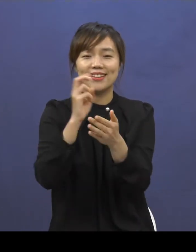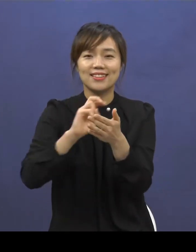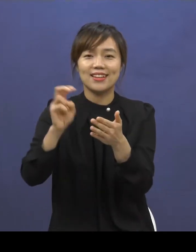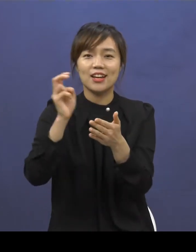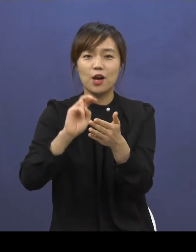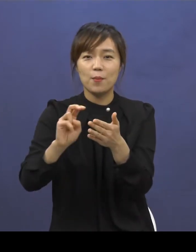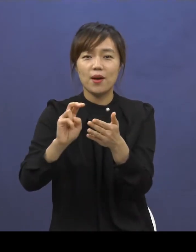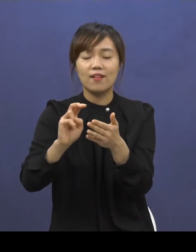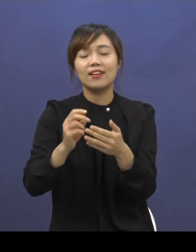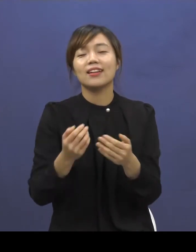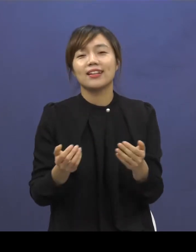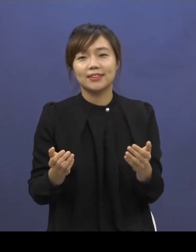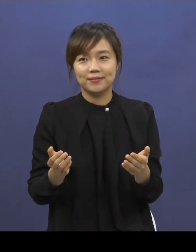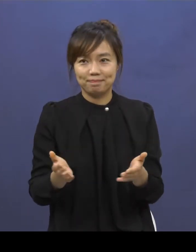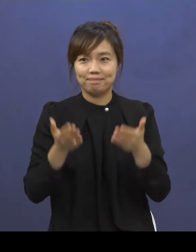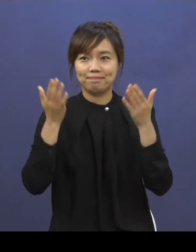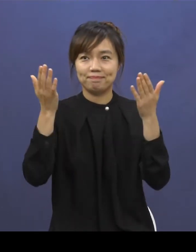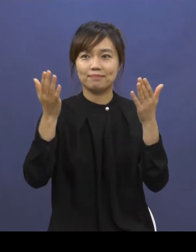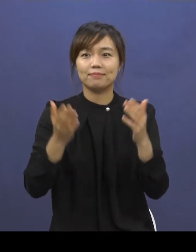나가겠습니다.